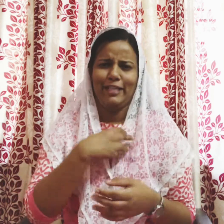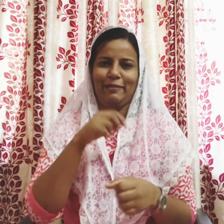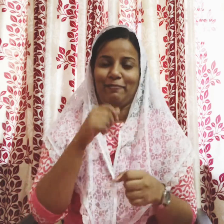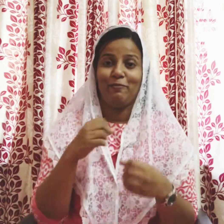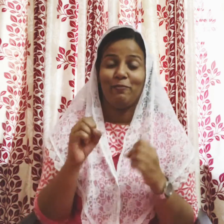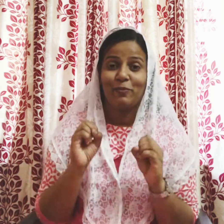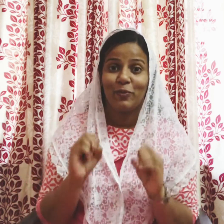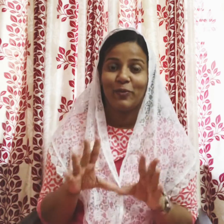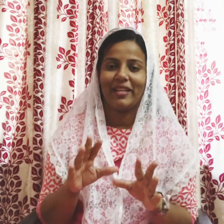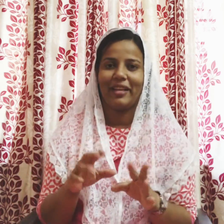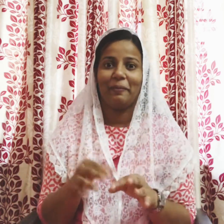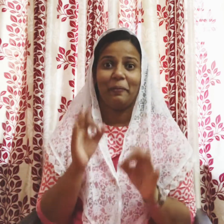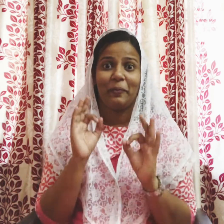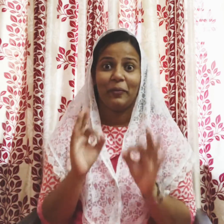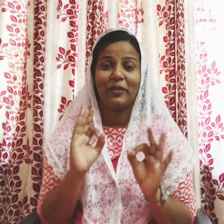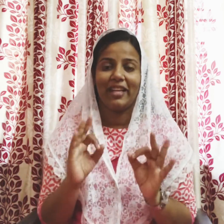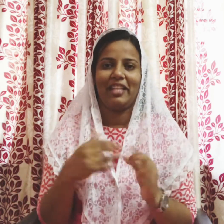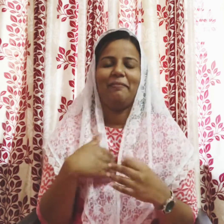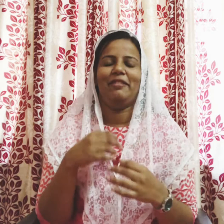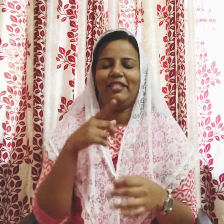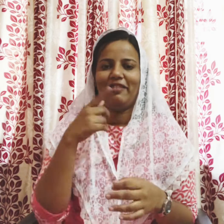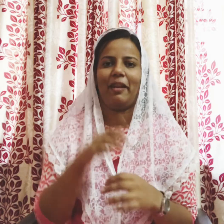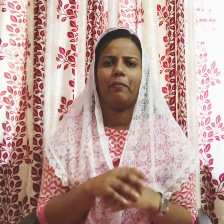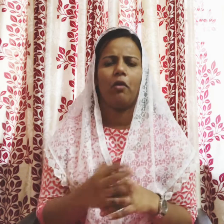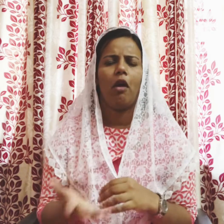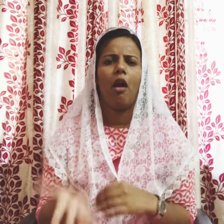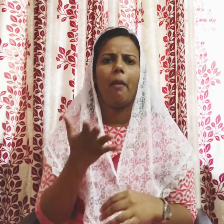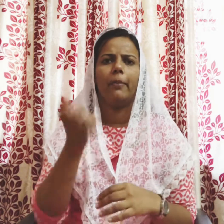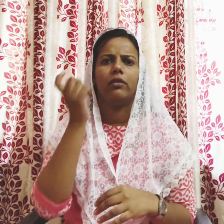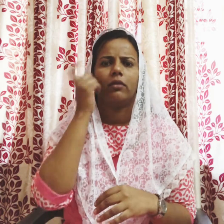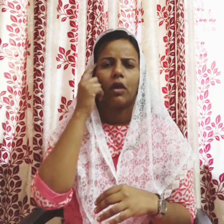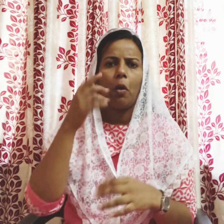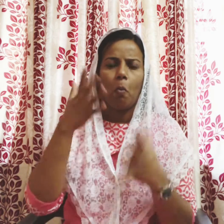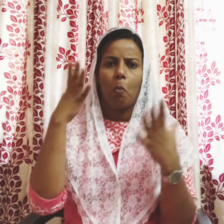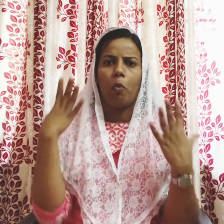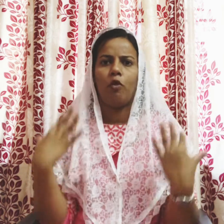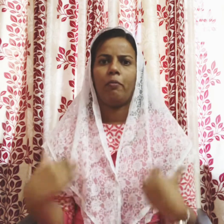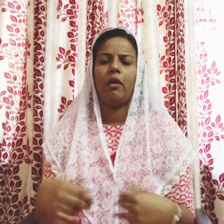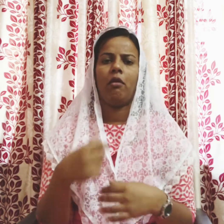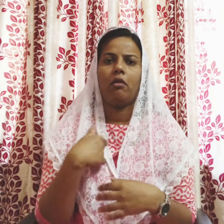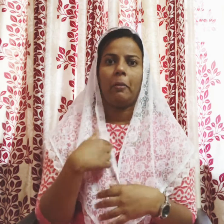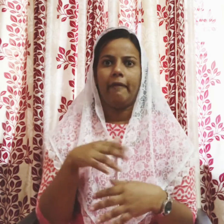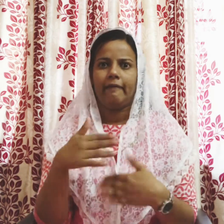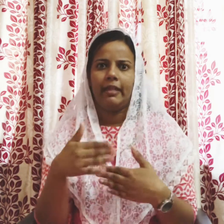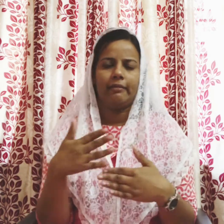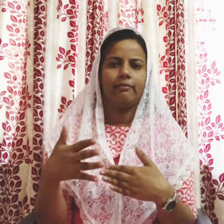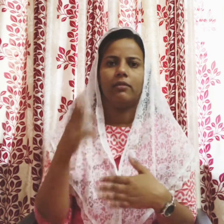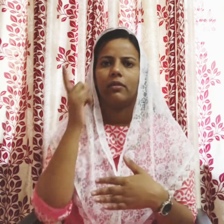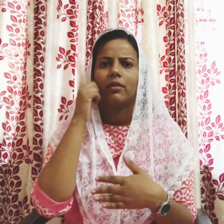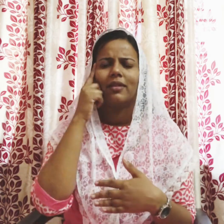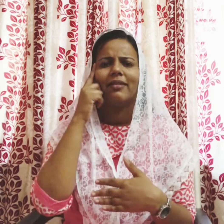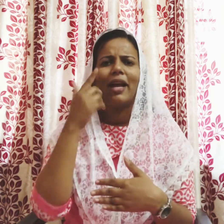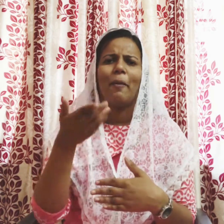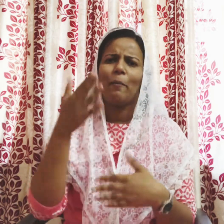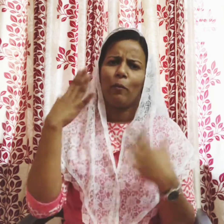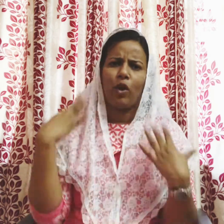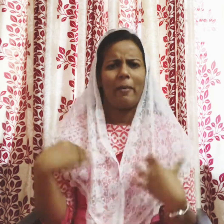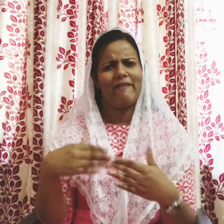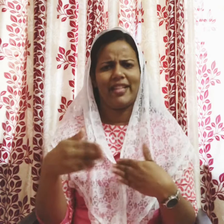പുതുക്കി രൂപാന്തരപ്പെടുക. നമ്മൾ ഉടനെ പറയുന്നത് എന്തുവാ, നമ്മൾ പെട്ടെന്ന് ചിന്തിക്കുന്നത് വേറെ ബാഹ്യമായ ചില മാറ്റങ്ങളൊക്കെ, ബാഹ്യമായ മാറ്റങ്ങൾ വരുത്തേണ്ടത്